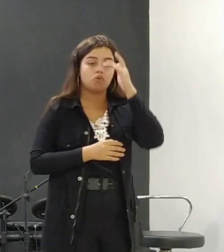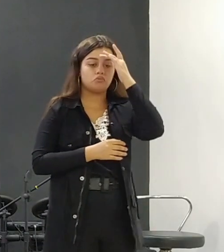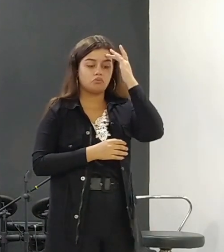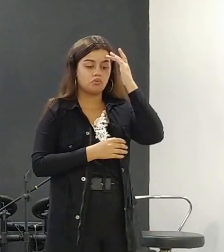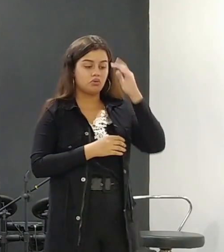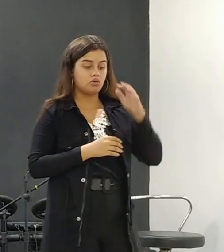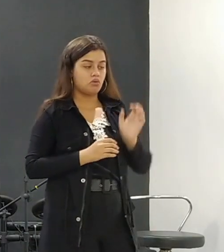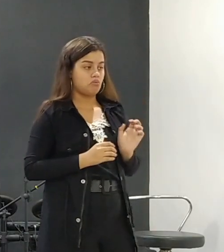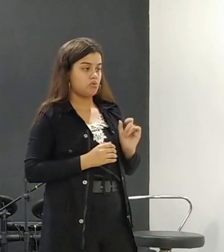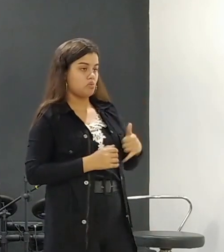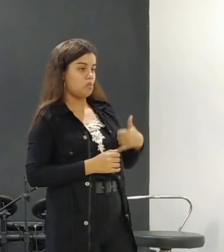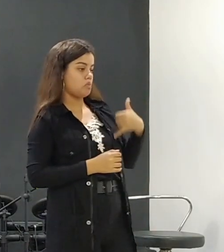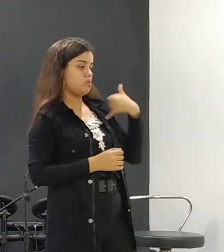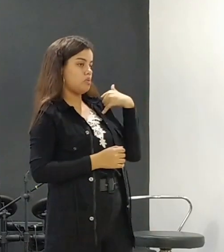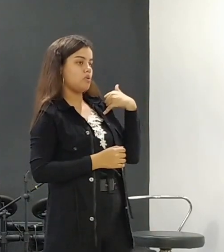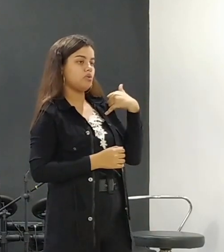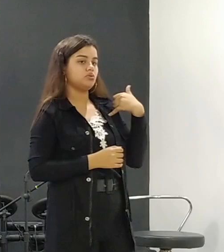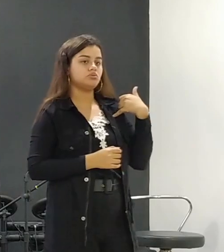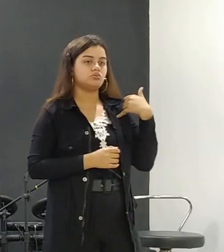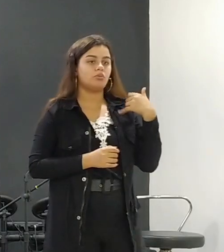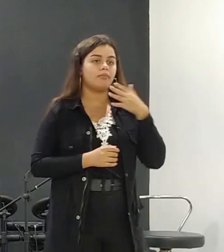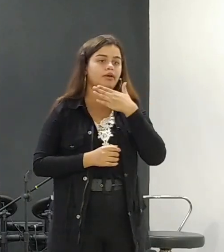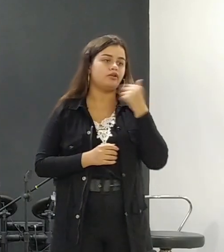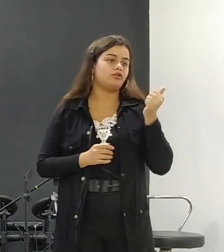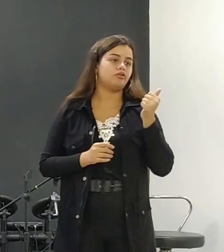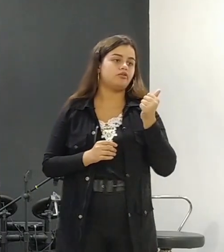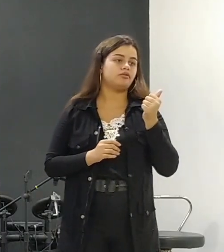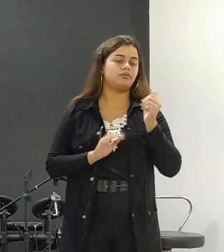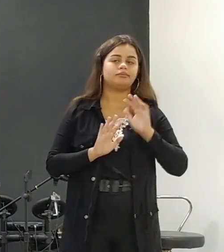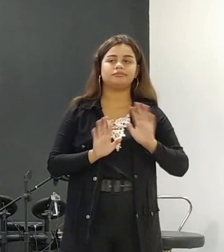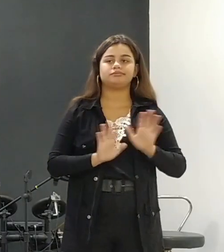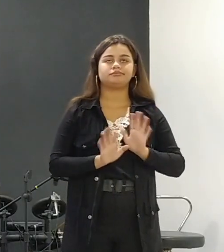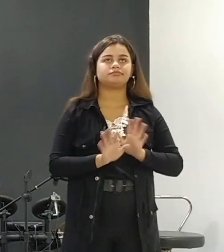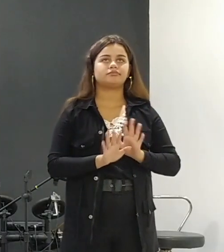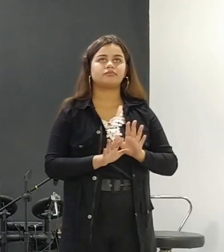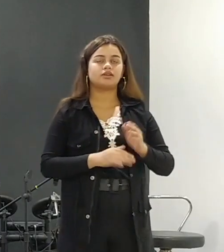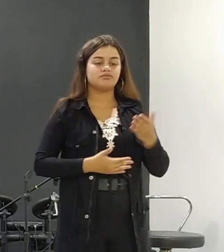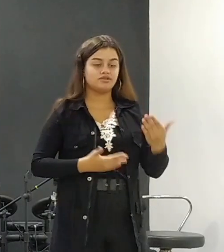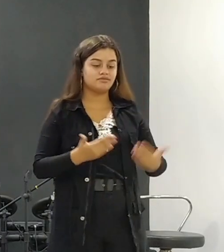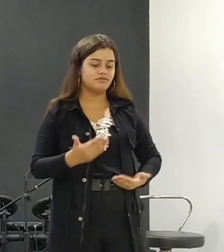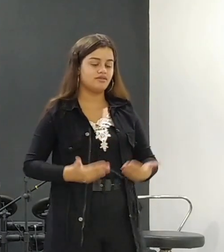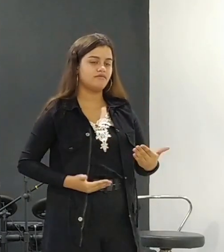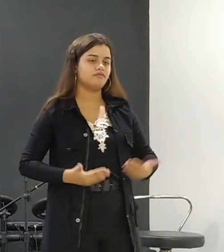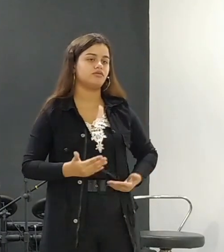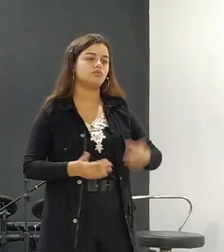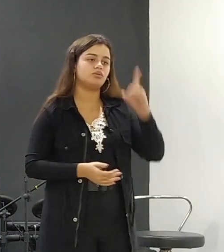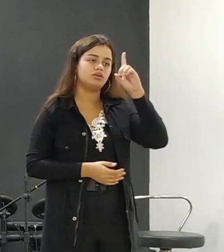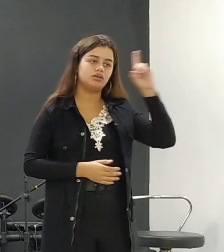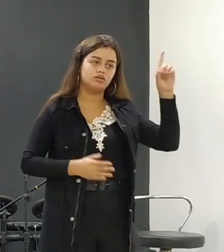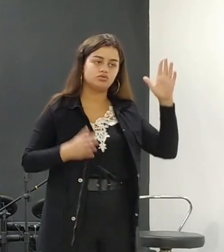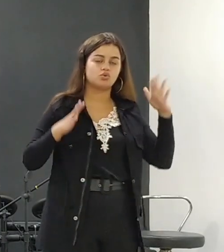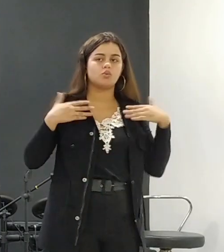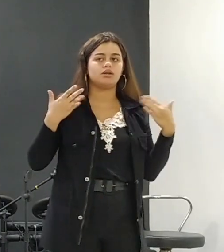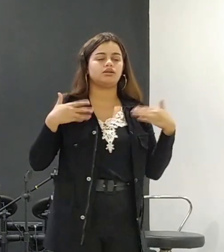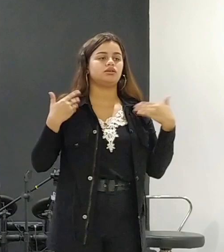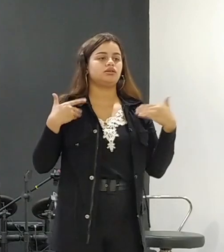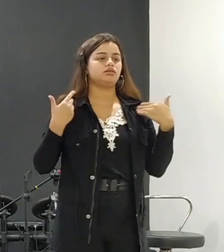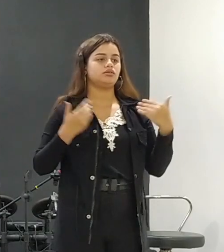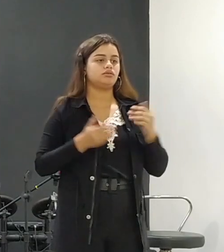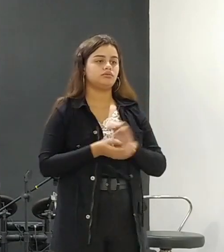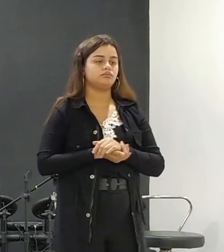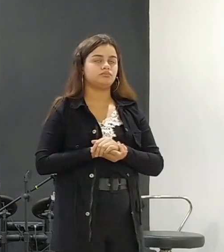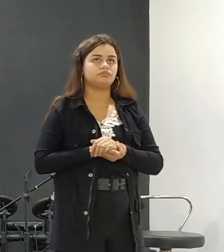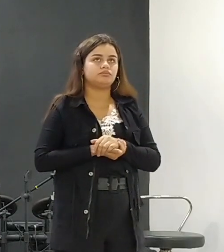ao outro, ou maior do que o outro, mas quer estar ao lado do outro, servindo a Deus com alegria, só tem que dar certo.